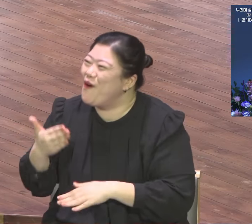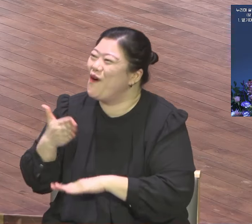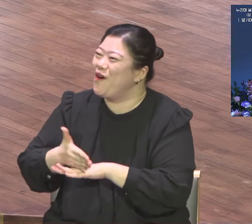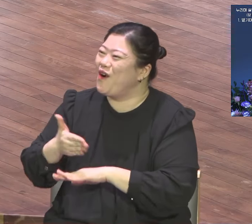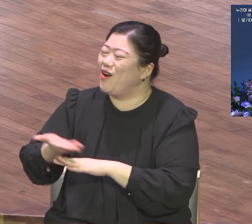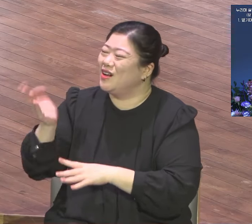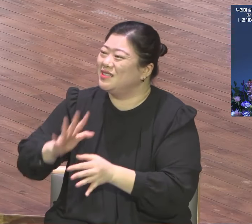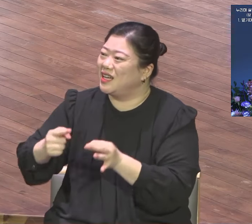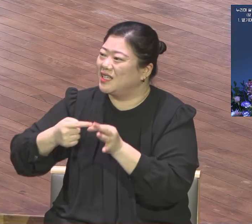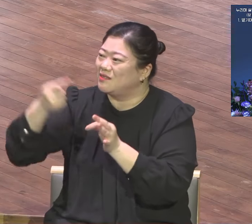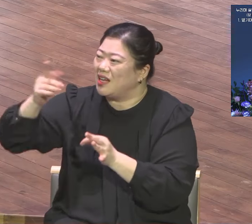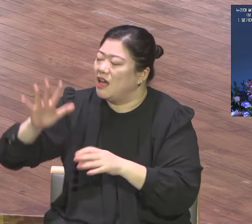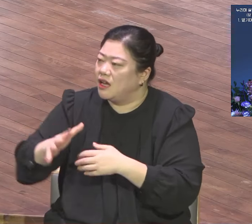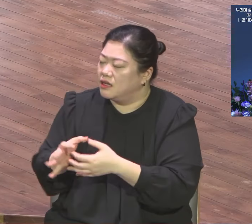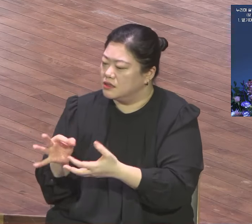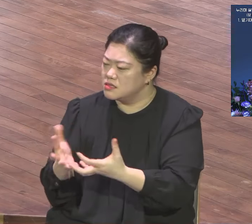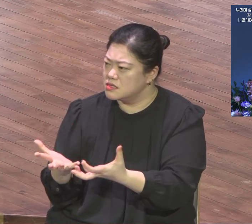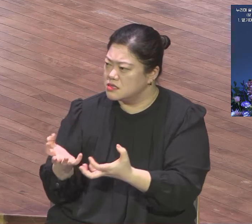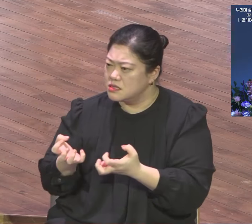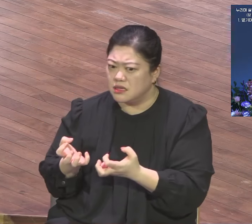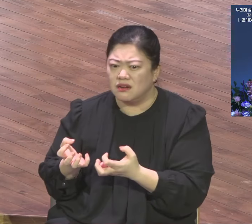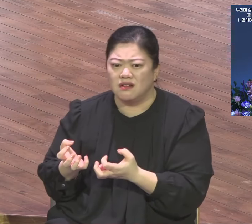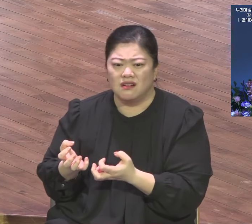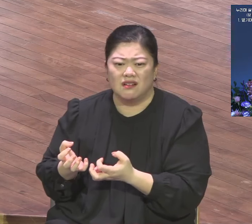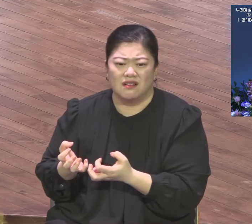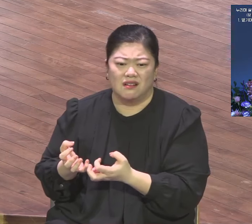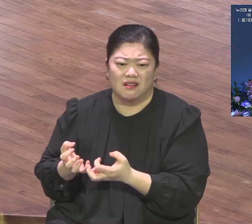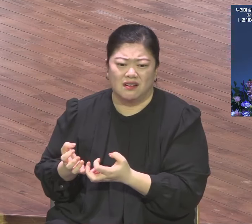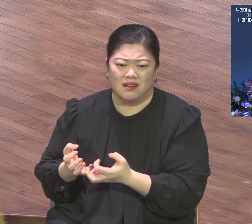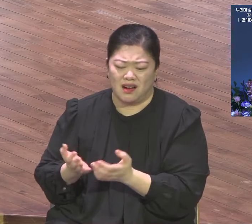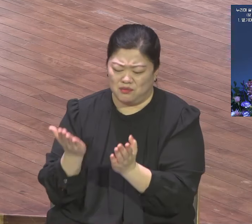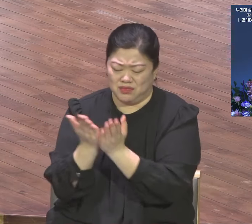예수 믿는 자의 삶이 얼마나 다른지.